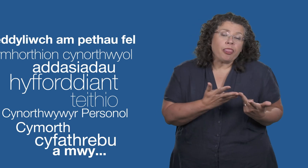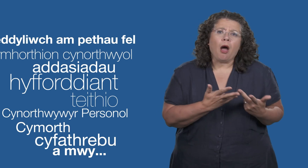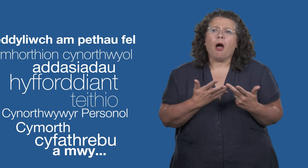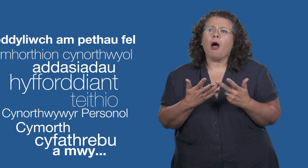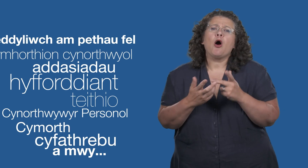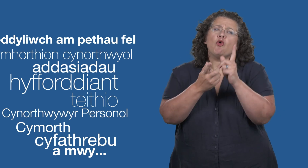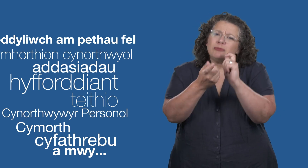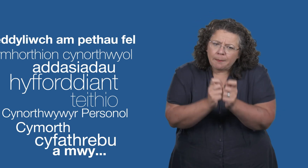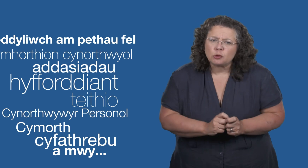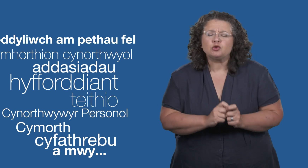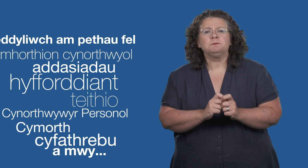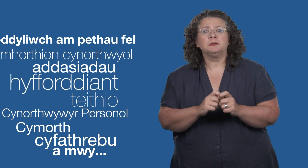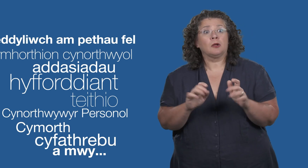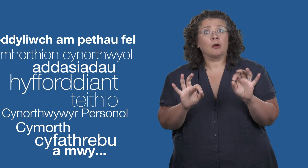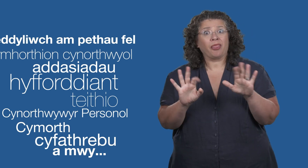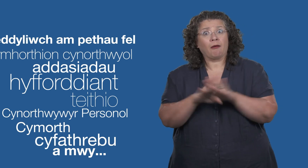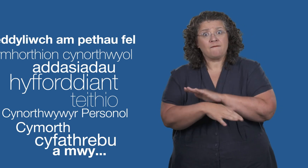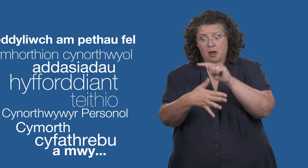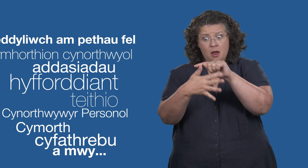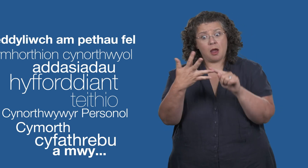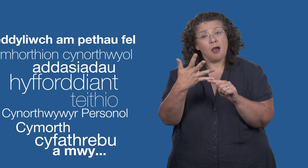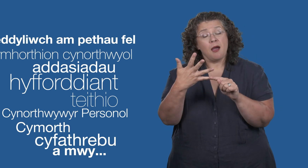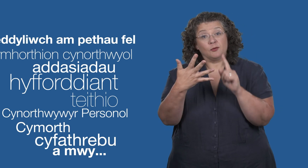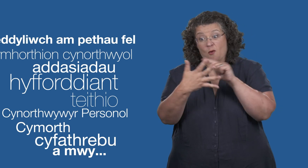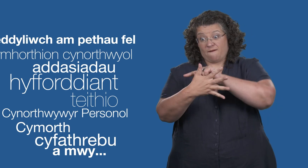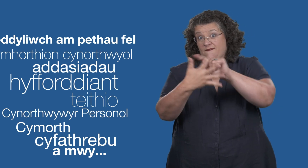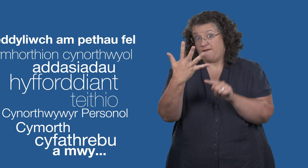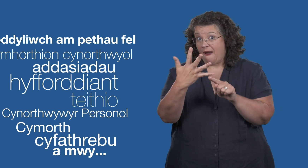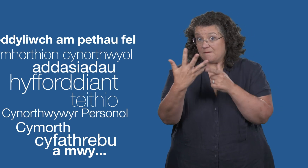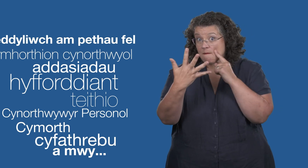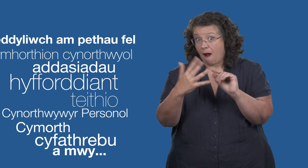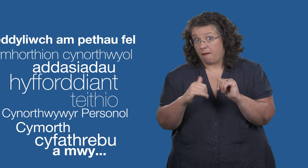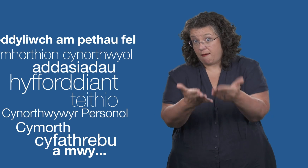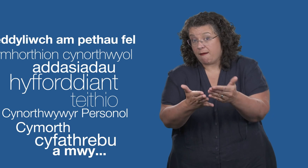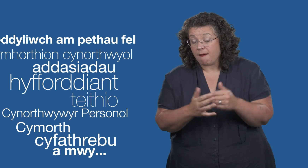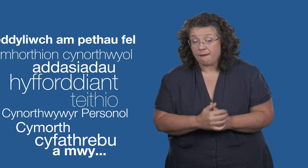gwefusau. Unrhyw addasiad rhesymol arall nad yw wedi gynnwys uchod.